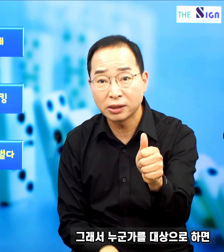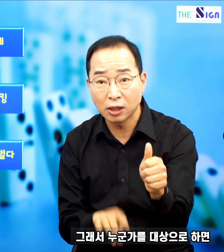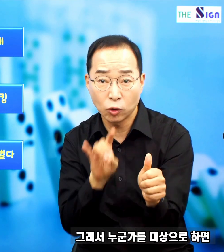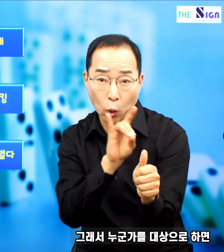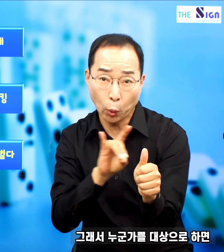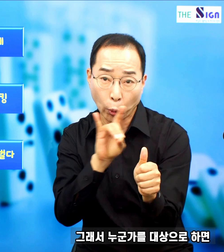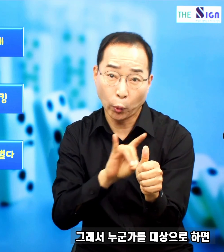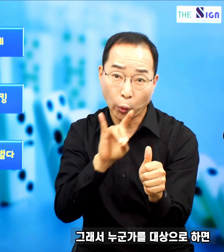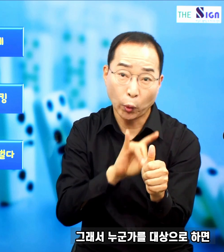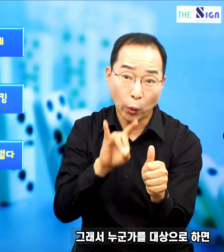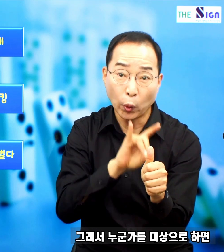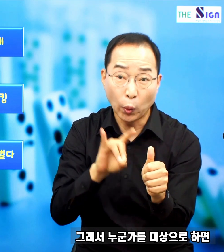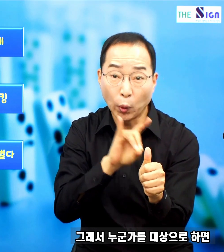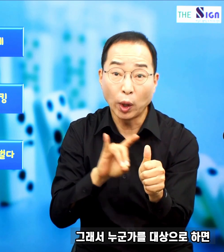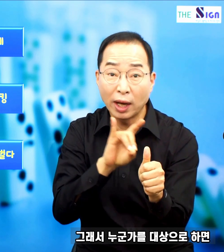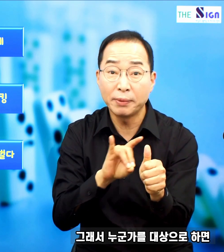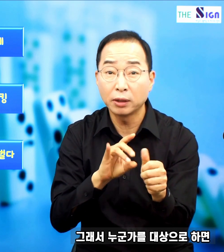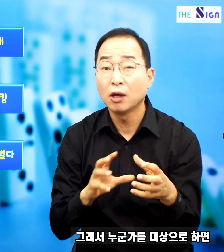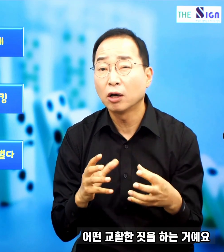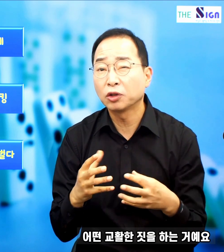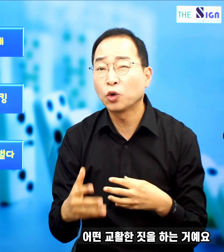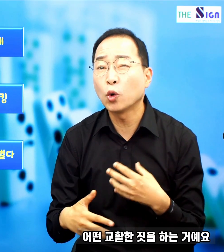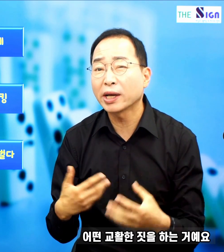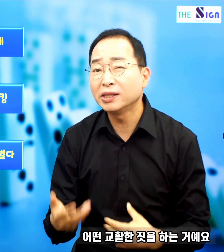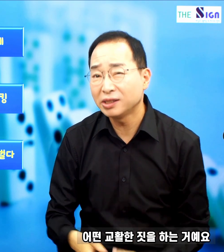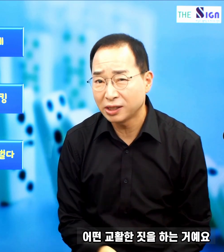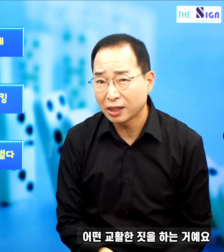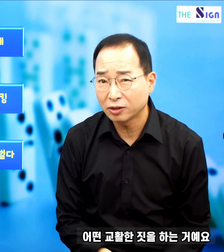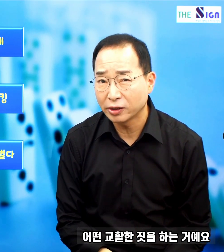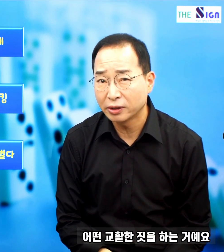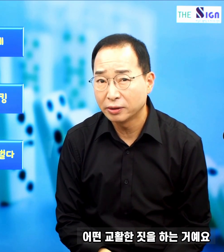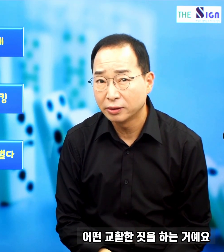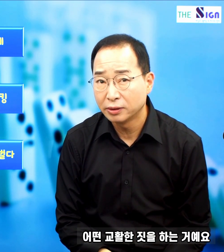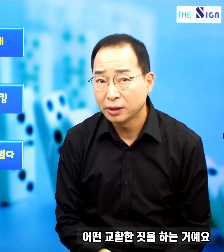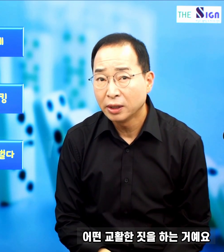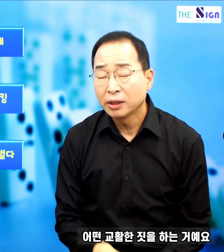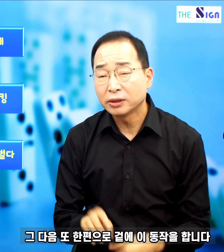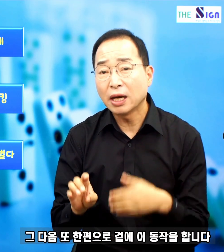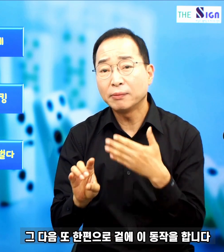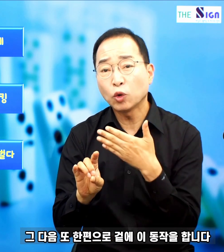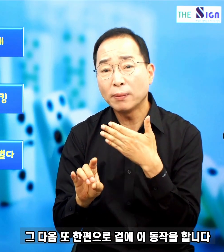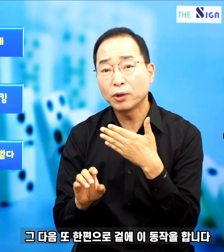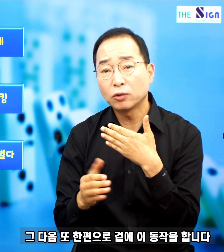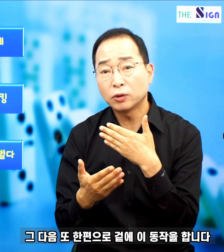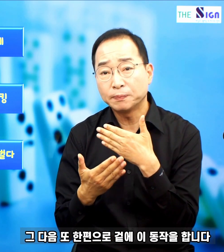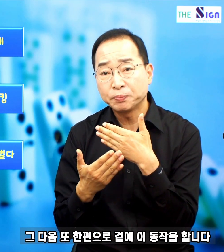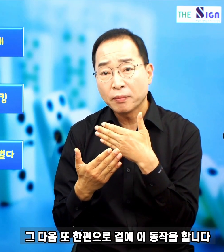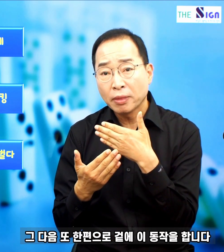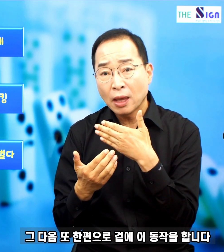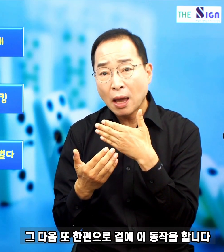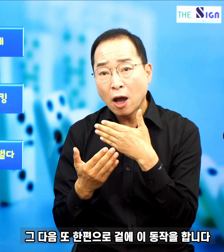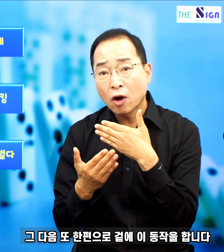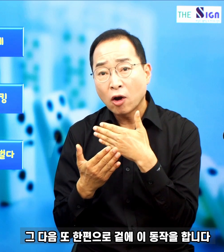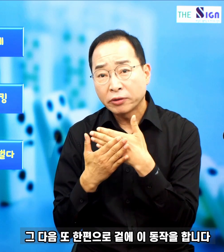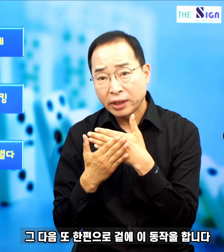대상으로 하면 어떤 교활한 짓을 하는 거예요. 그 다음 또 한편으로 겉에